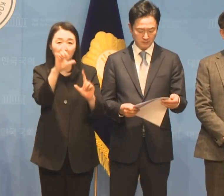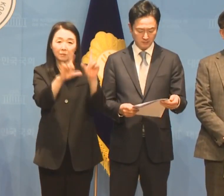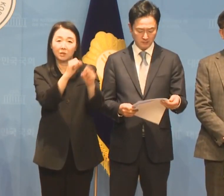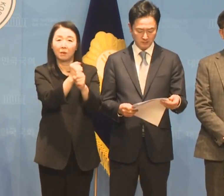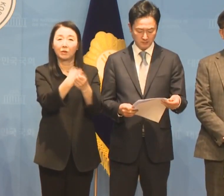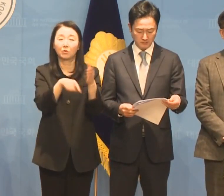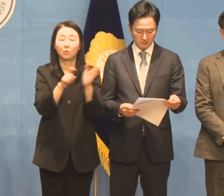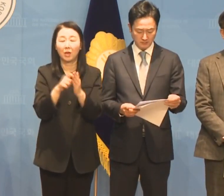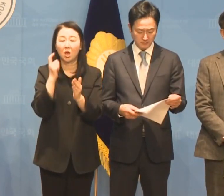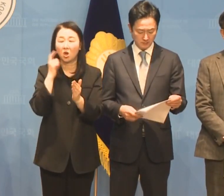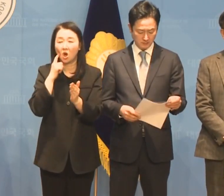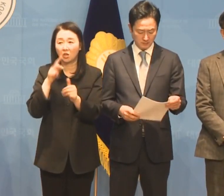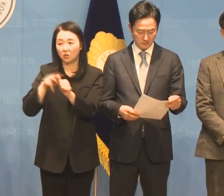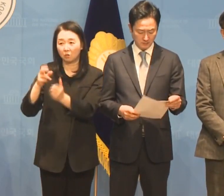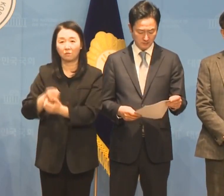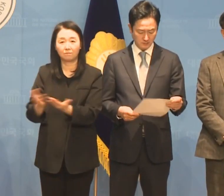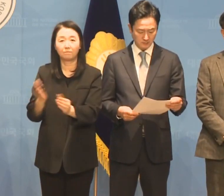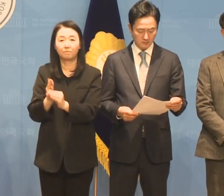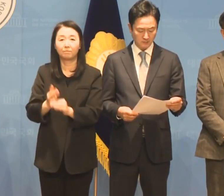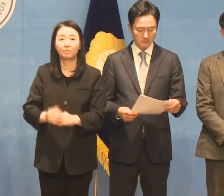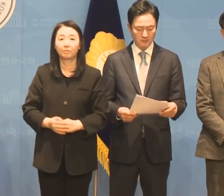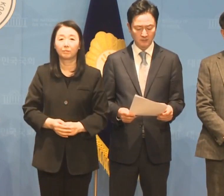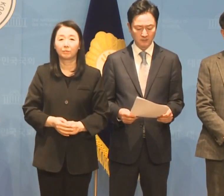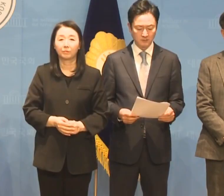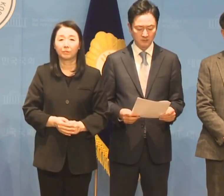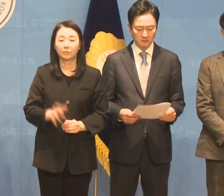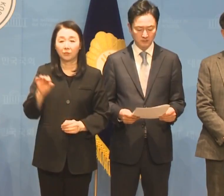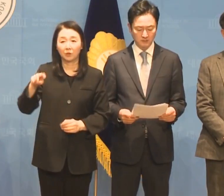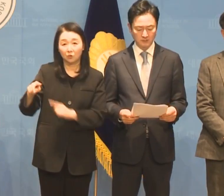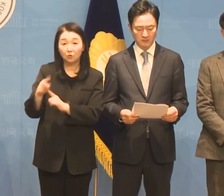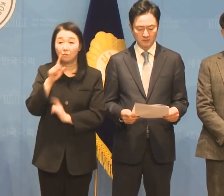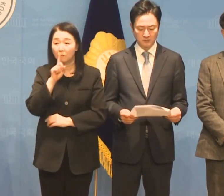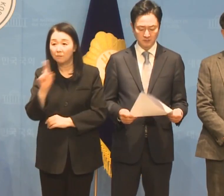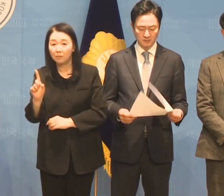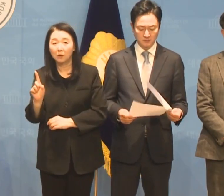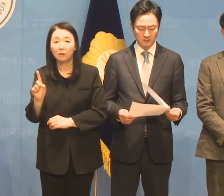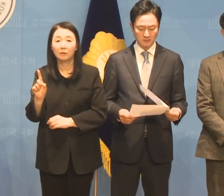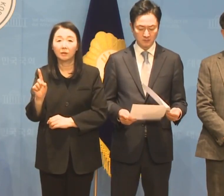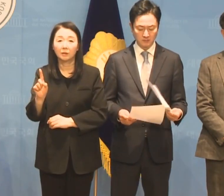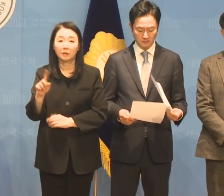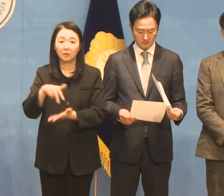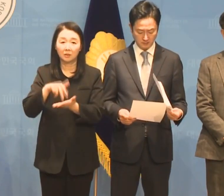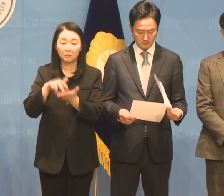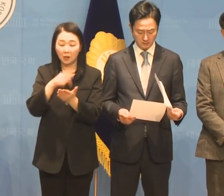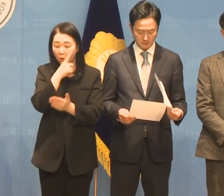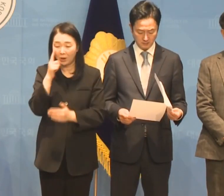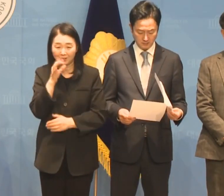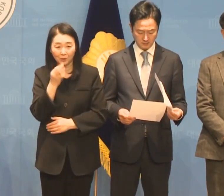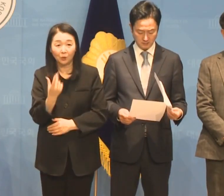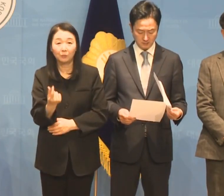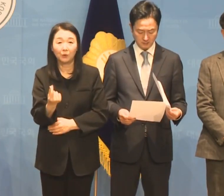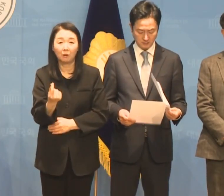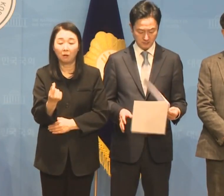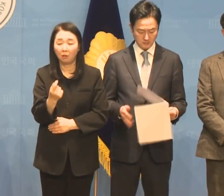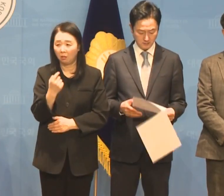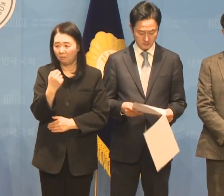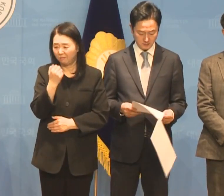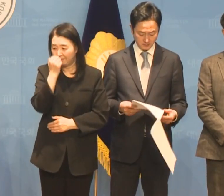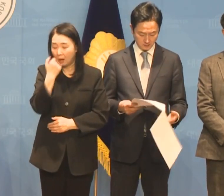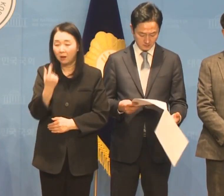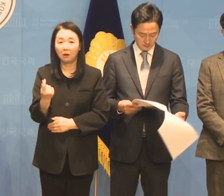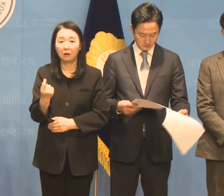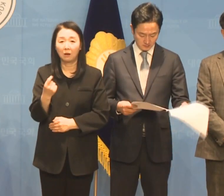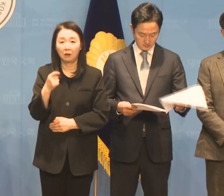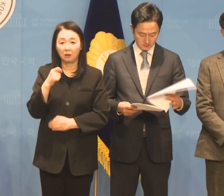위해 거짓된 정보를 퍼뜨리고 있습니다. 유동규의 이러한 주장은 아무런 입증이 없을 뿐만 아니라 허무맹랑한 사실을